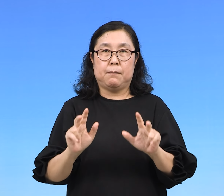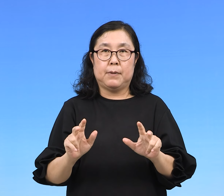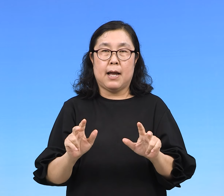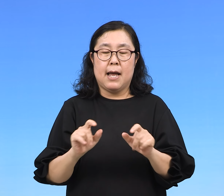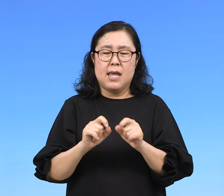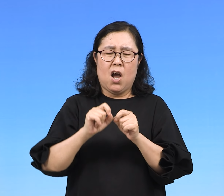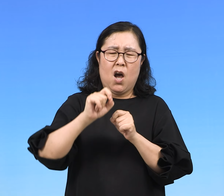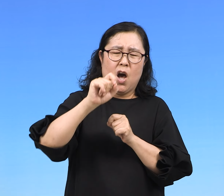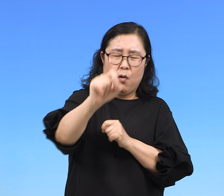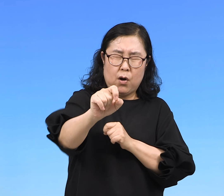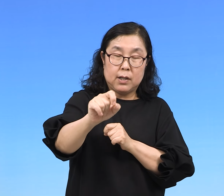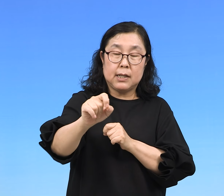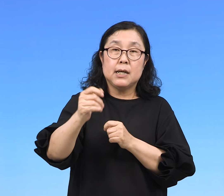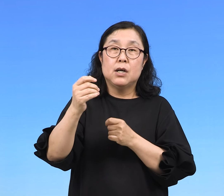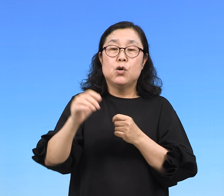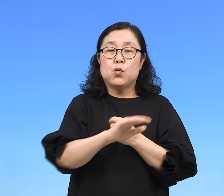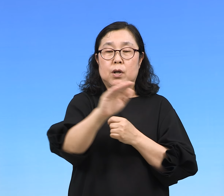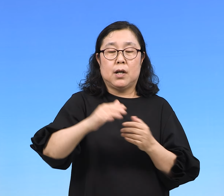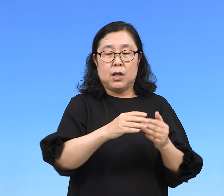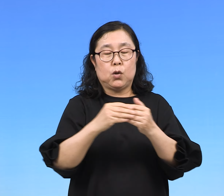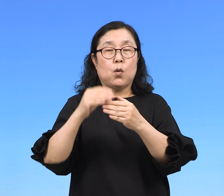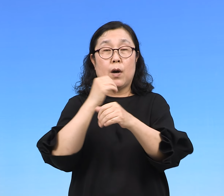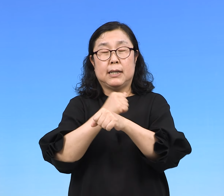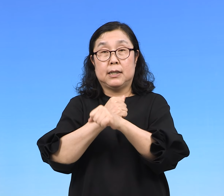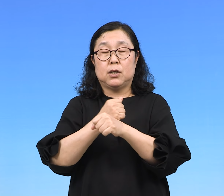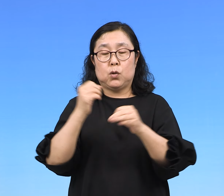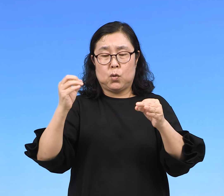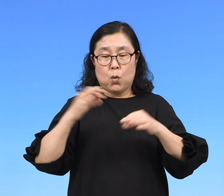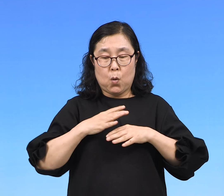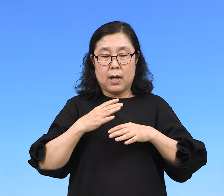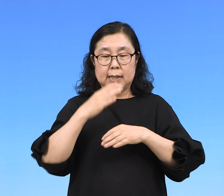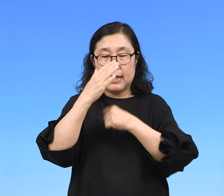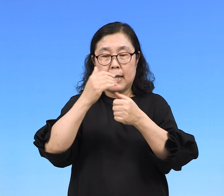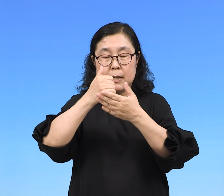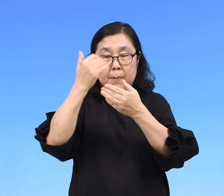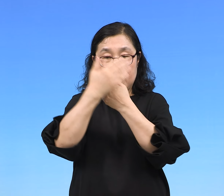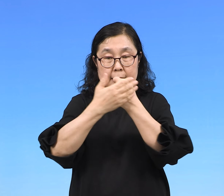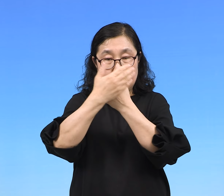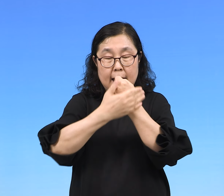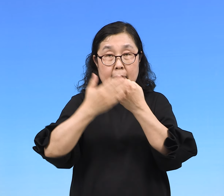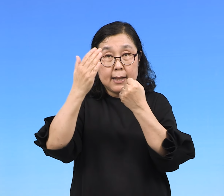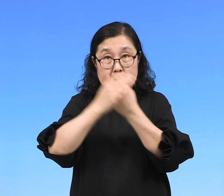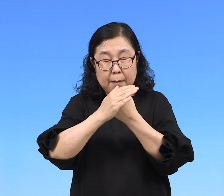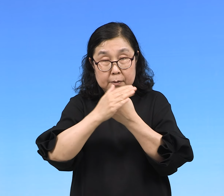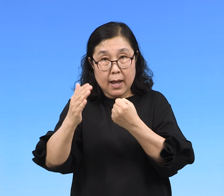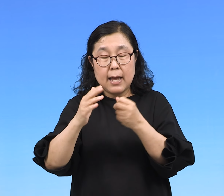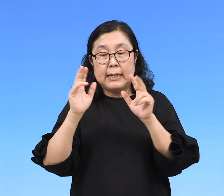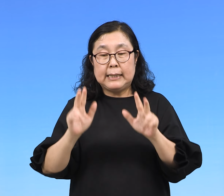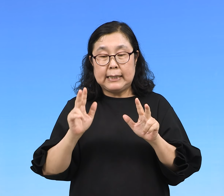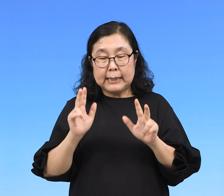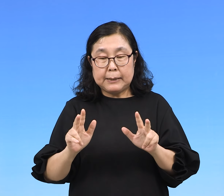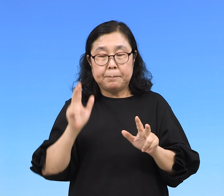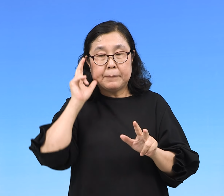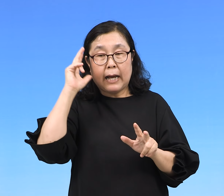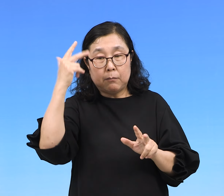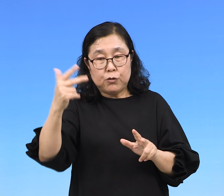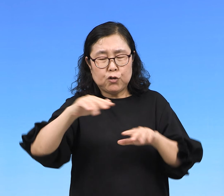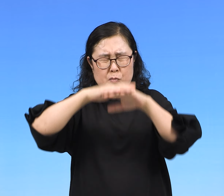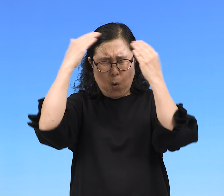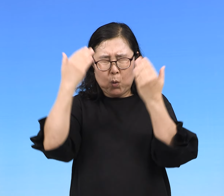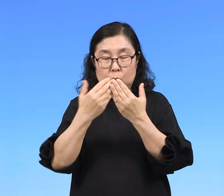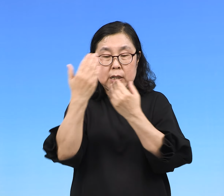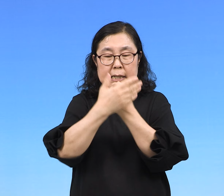영원히 은혜로 우리를 인도하시는 그 놀라우신 그 하나님으로 말미암아 여러분 지금이 은혜 받을 때예요. 다음 주도 은혜